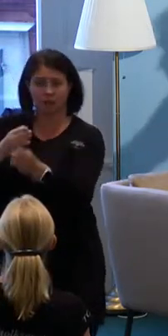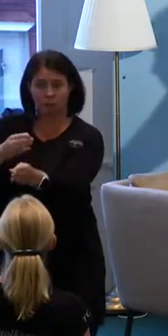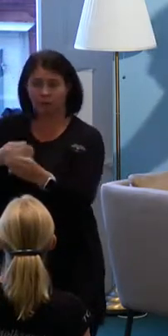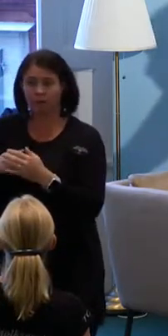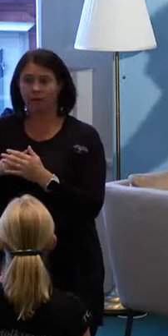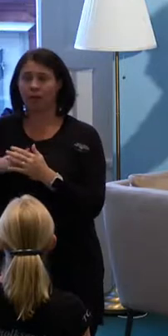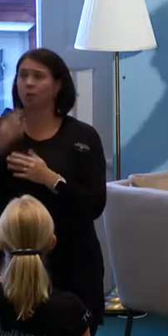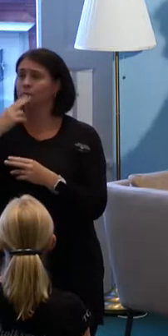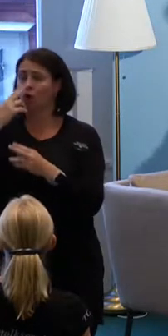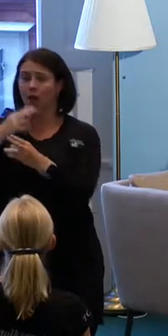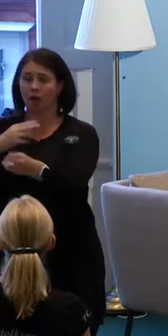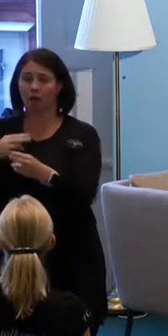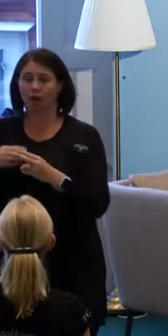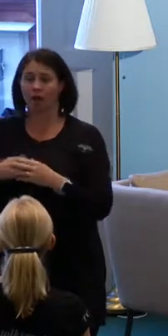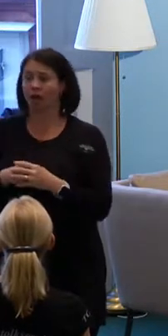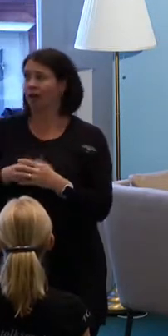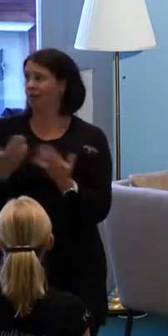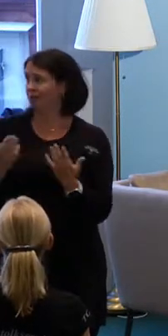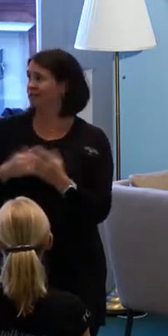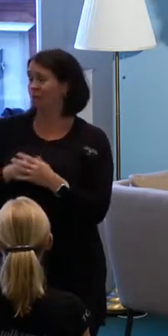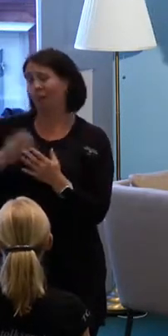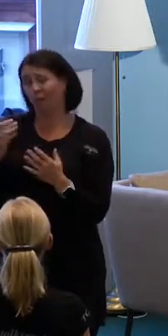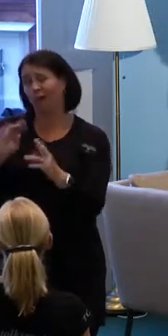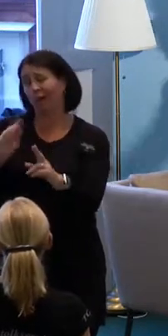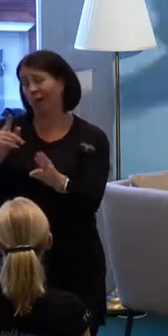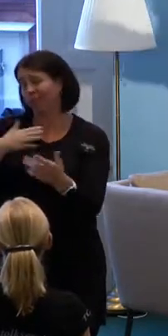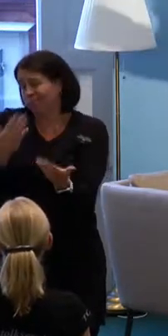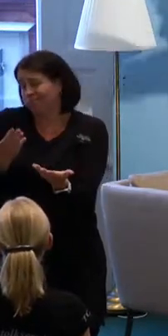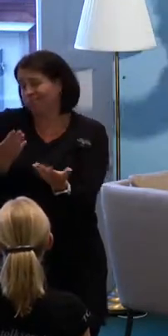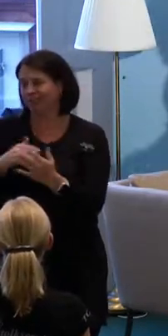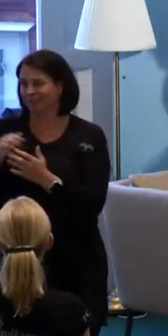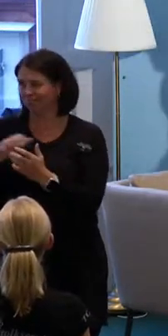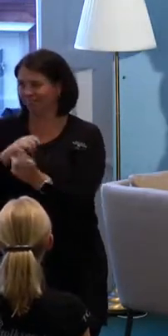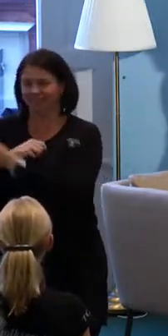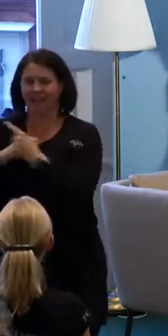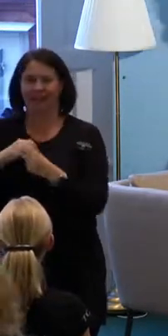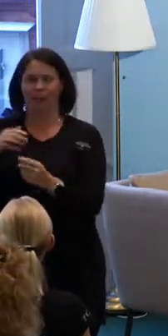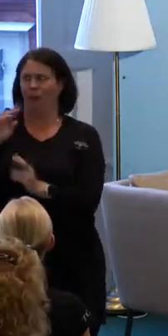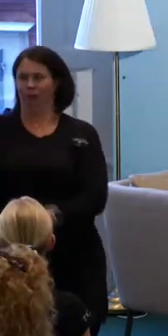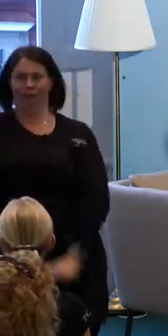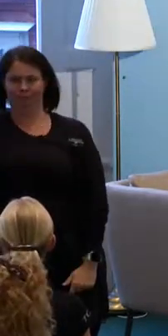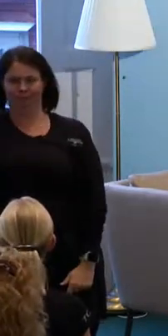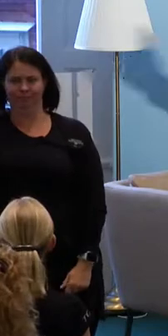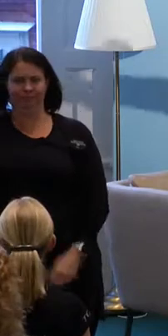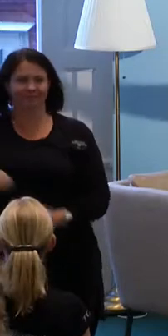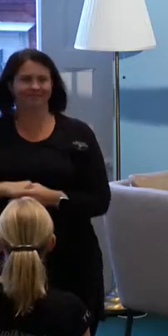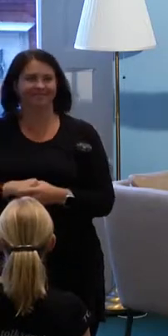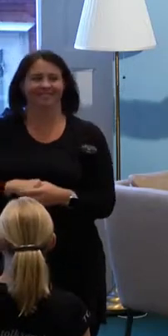Var är vi? Uppsala. Ja, det är ganska exotiskt. Ut. Nej, då det är...